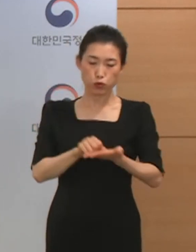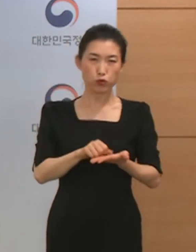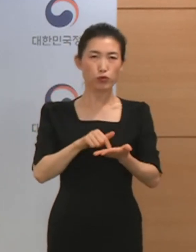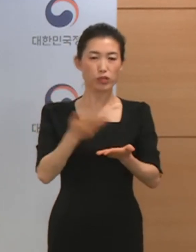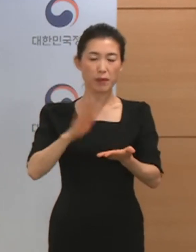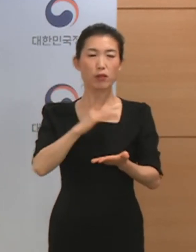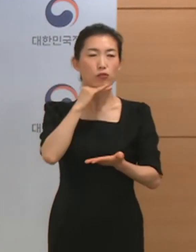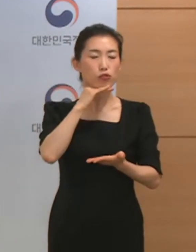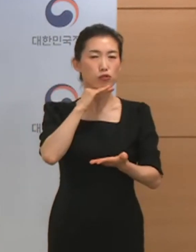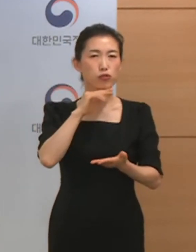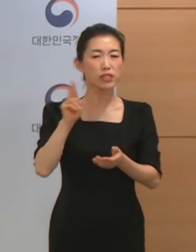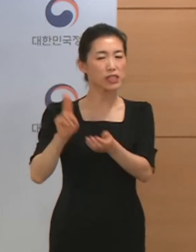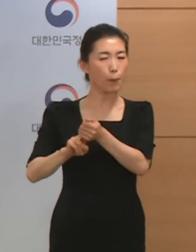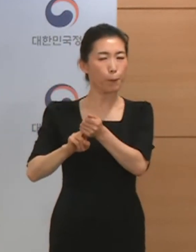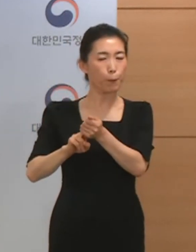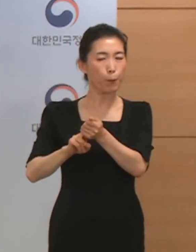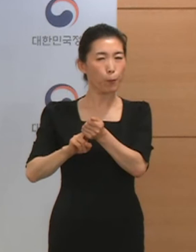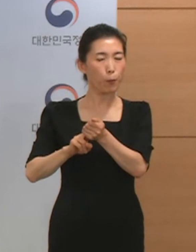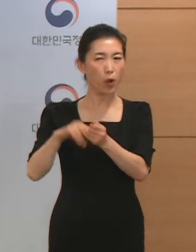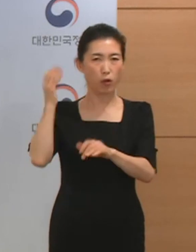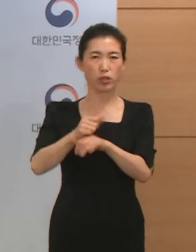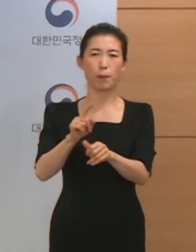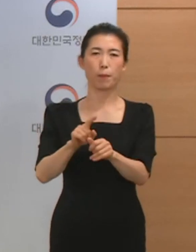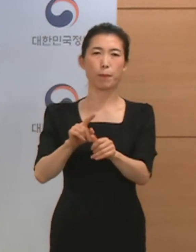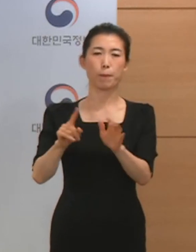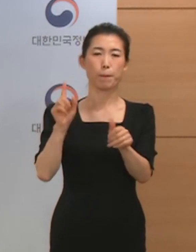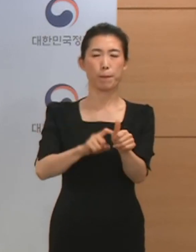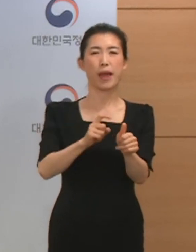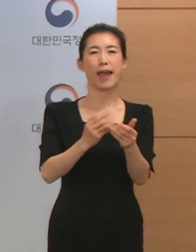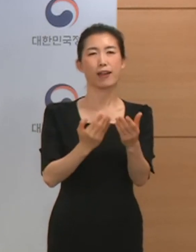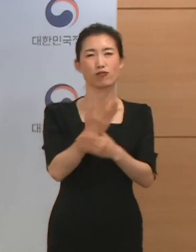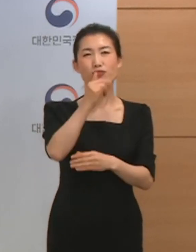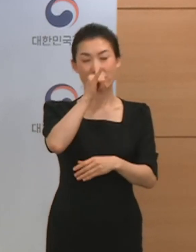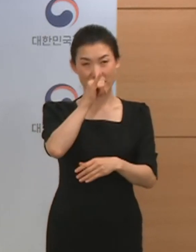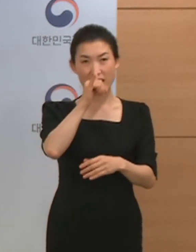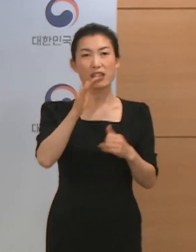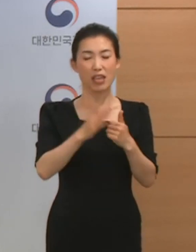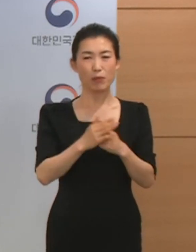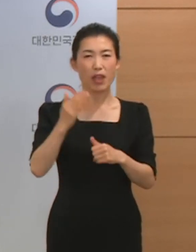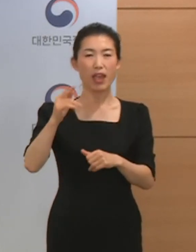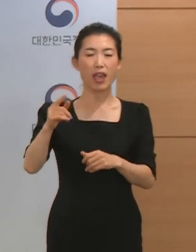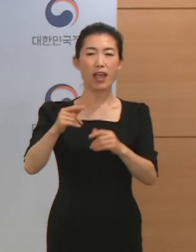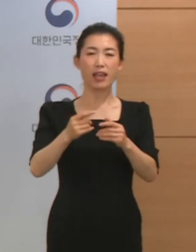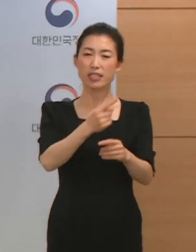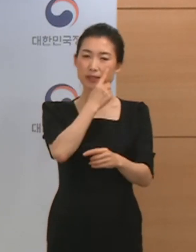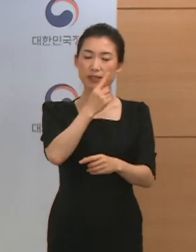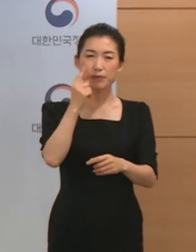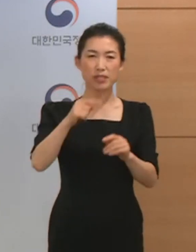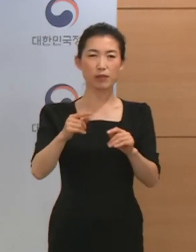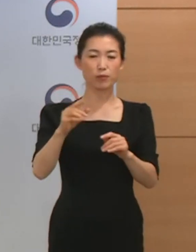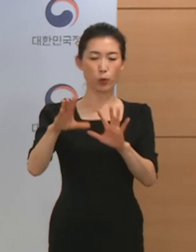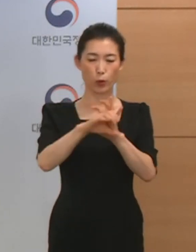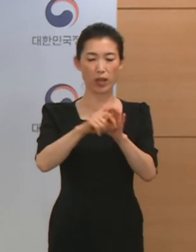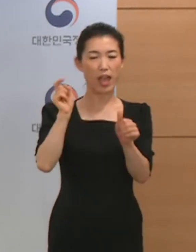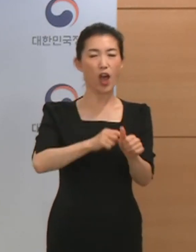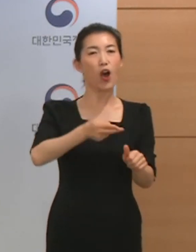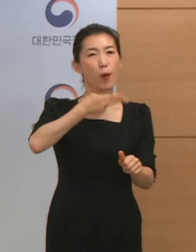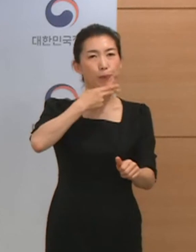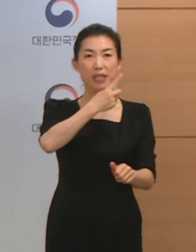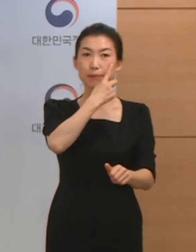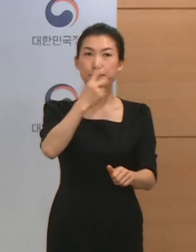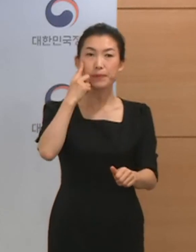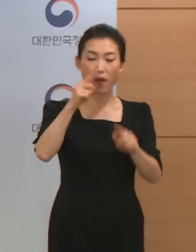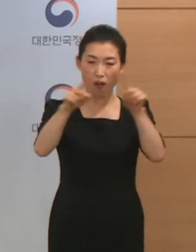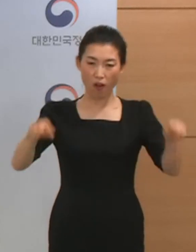하고 그리고 들어와서 우리나라에서도 PCR 검사를 하는 이유는 그 때문입니다. 다만 아마 질문하신 것은 이런 PCR